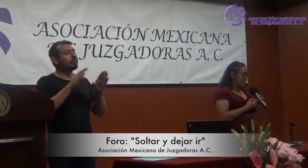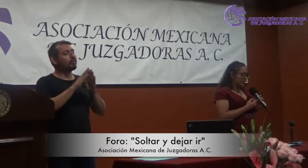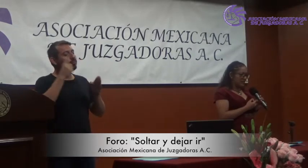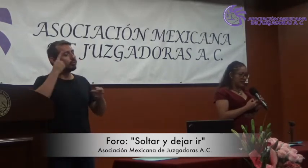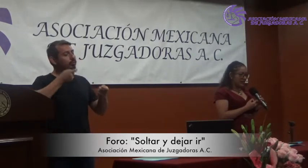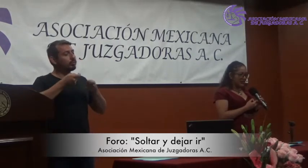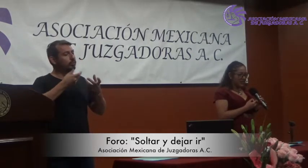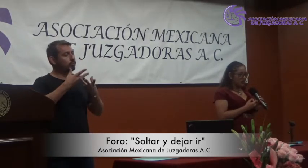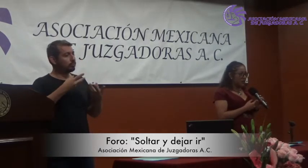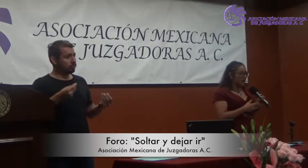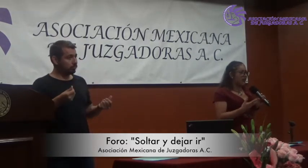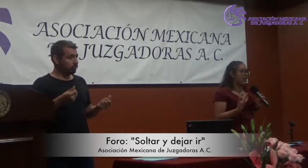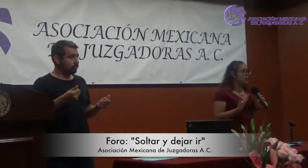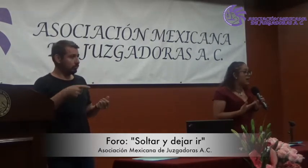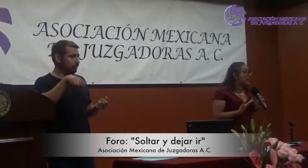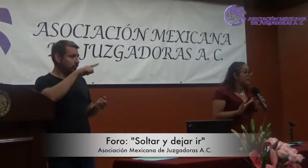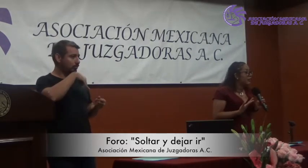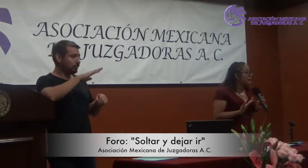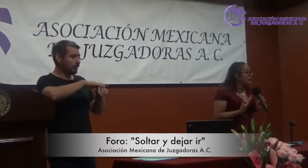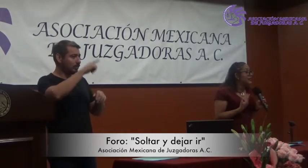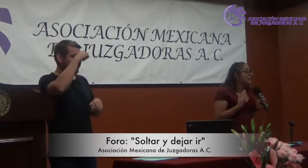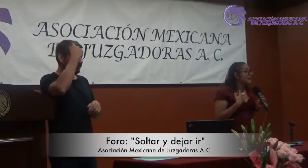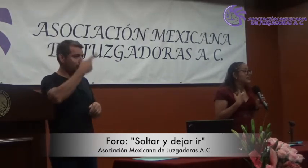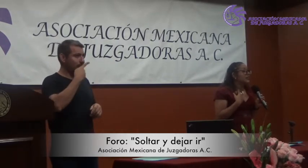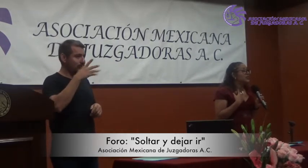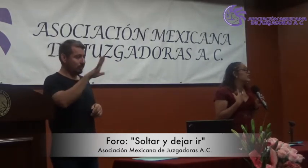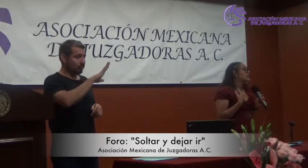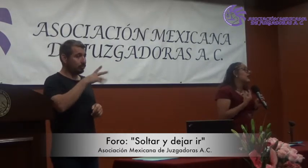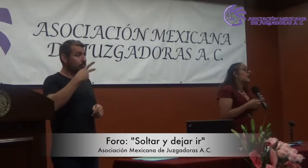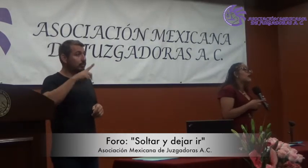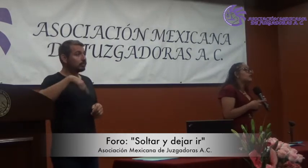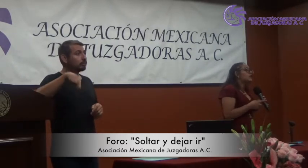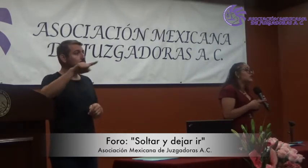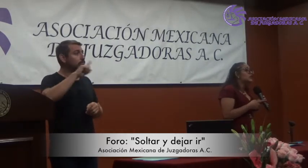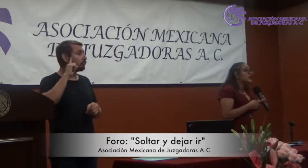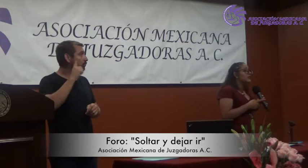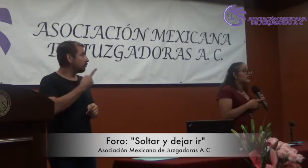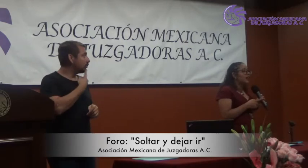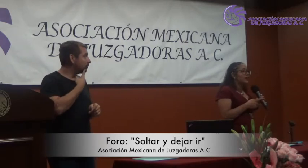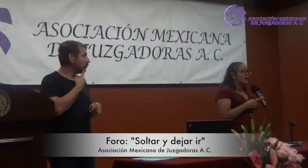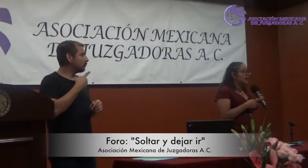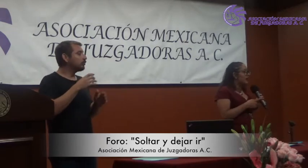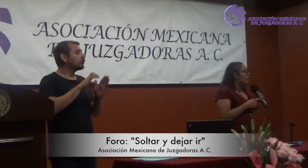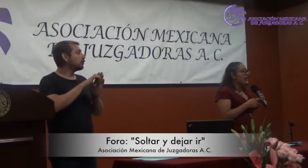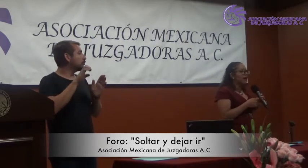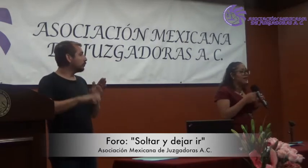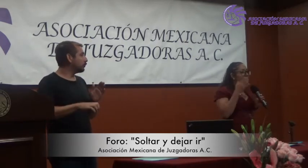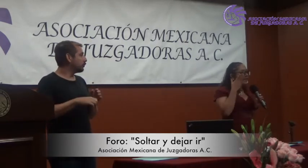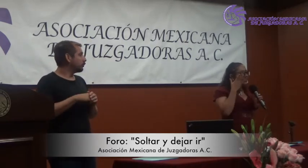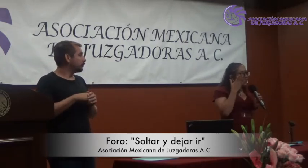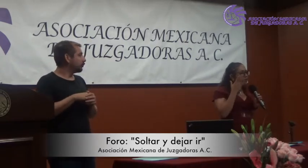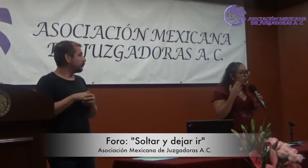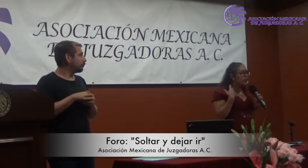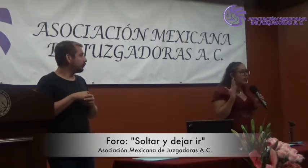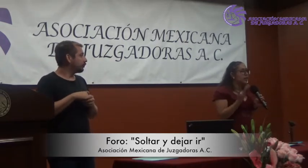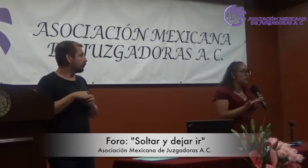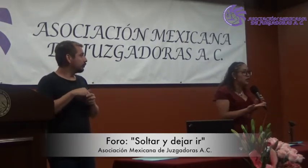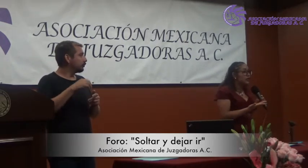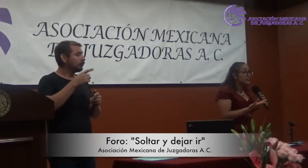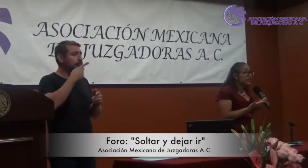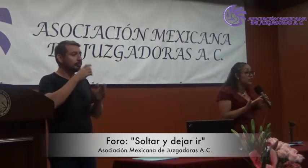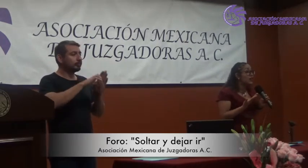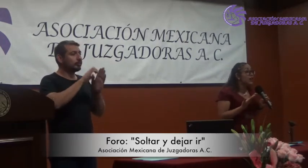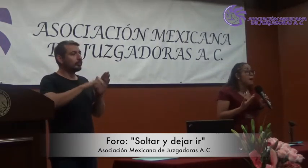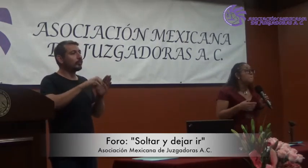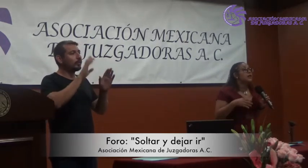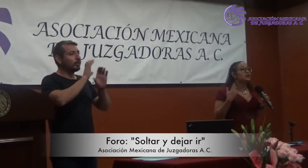personas ante la pérdida de la madre, cosas así, nos desahogamos escuchando a Juan Gabriel cantar Amor Eterno y